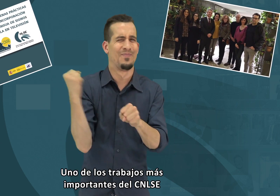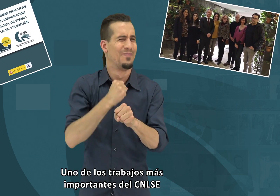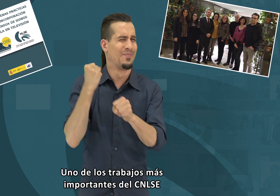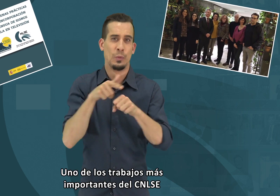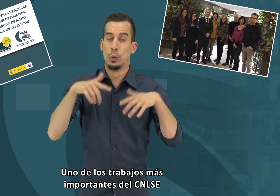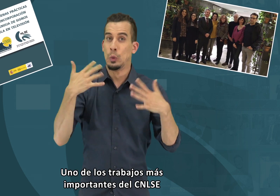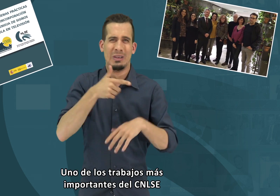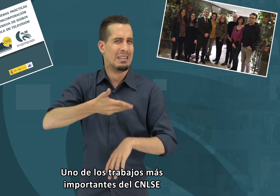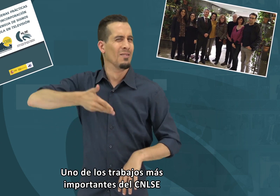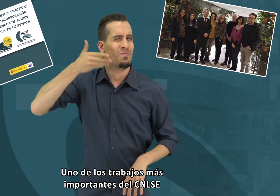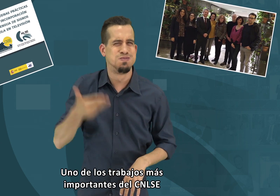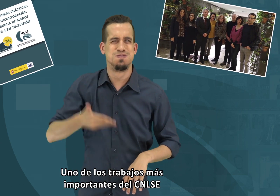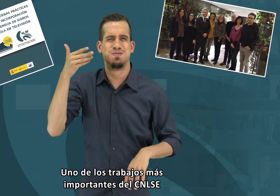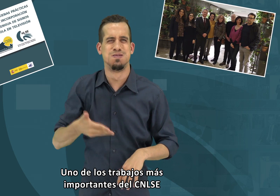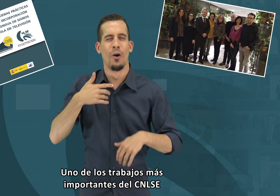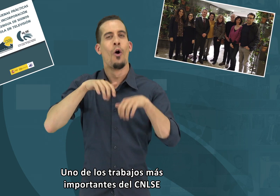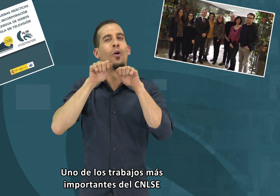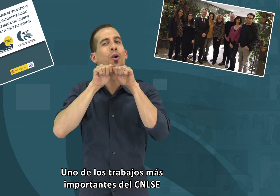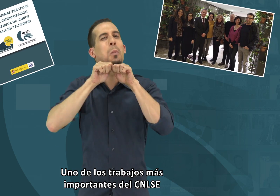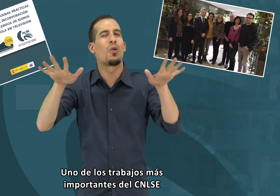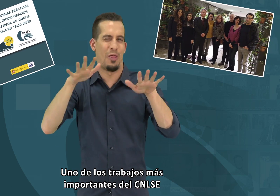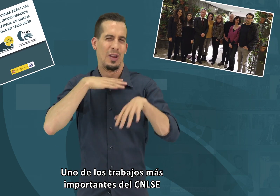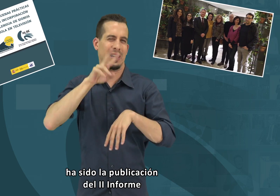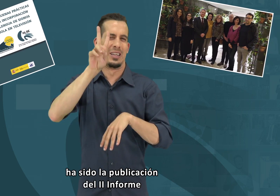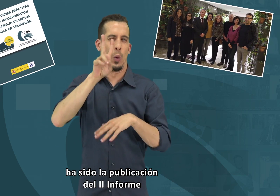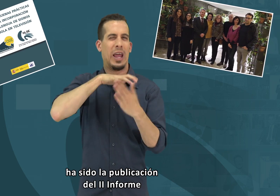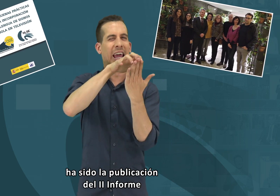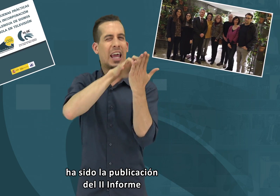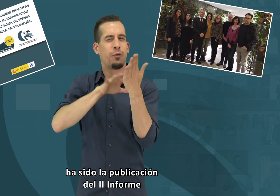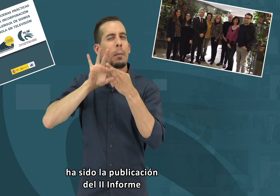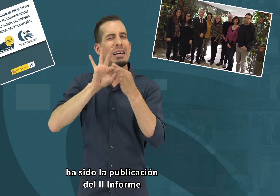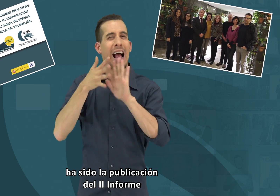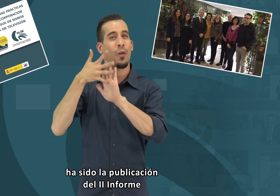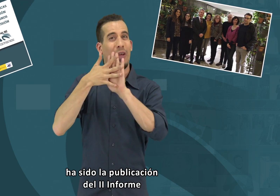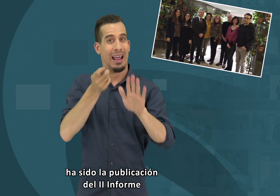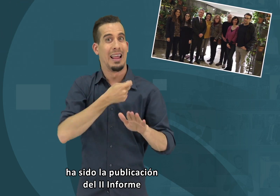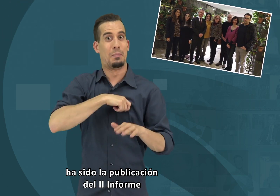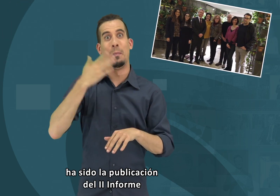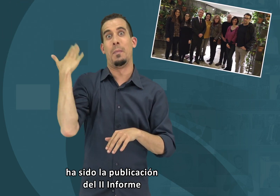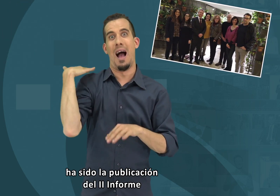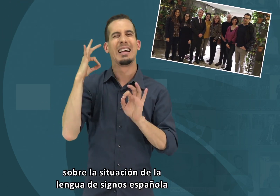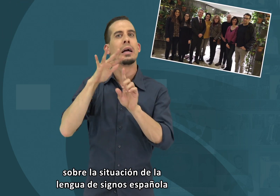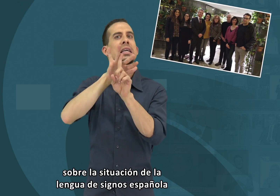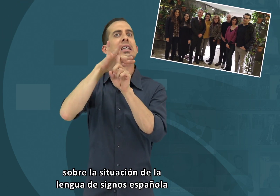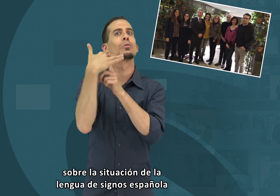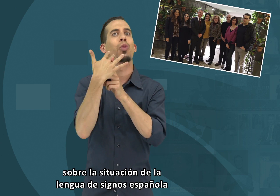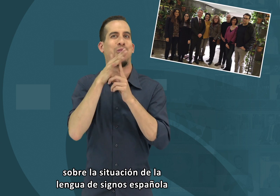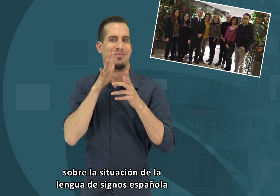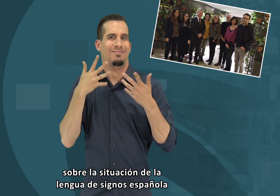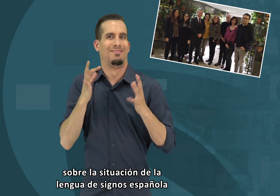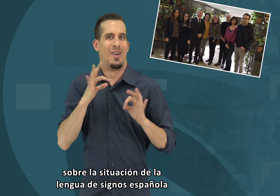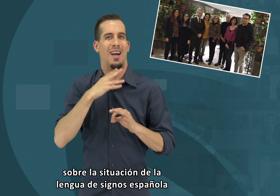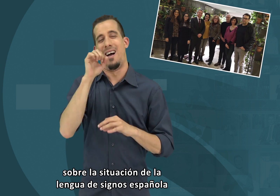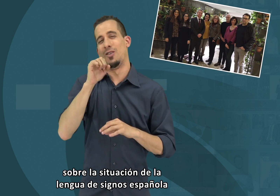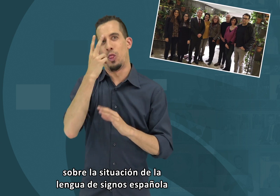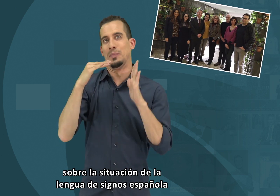Uno de los trabajos más importantes del CNLSE ha sido la publicación del segundo informe sobre la situación de la lengua de